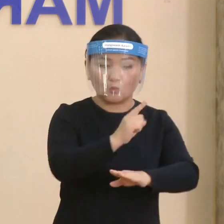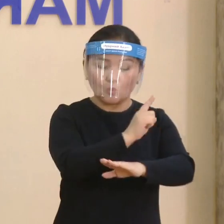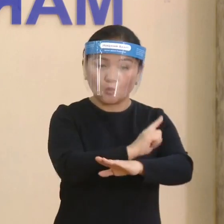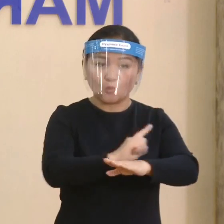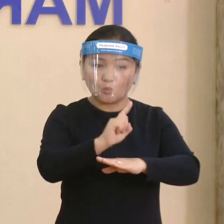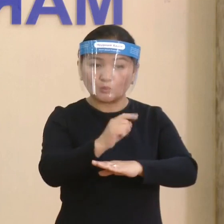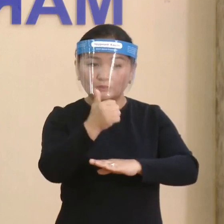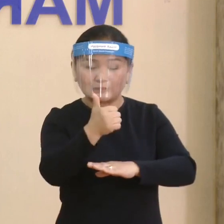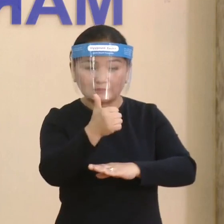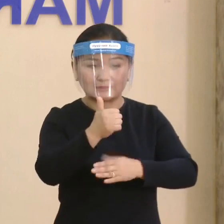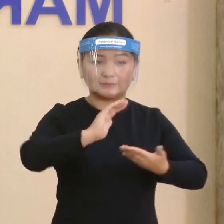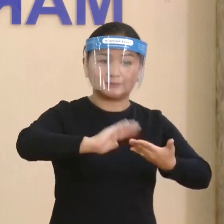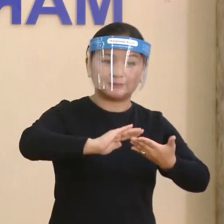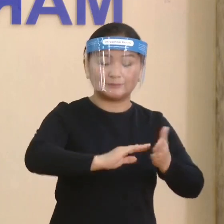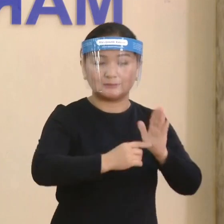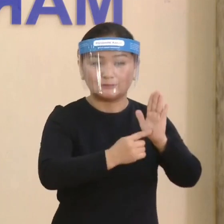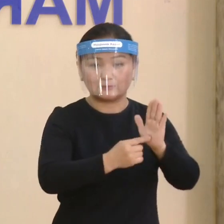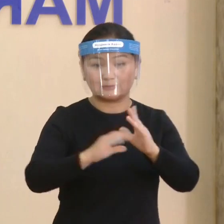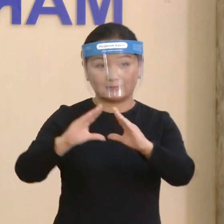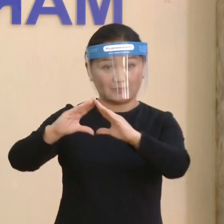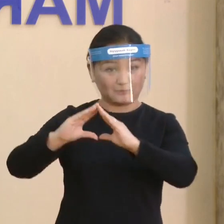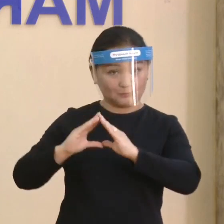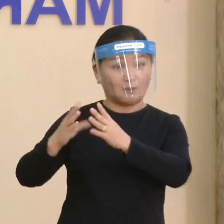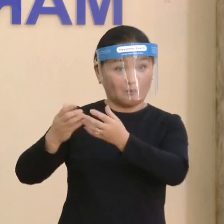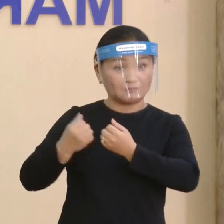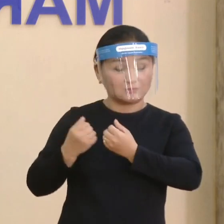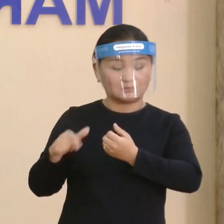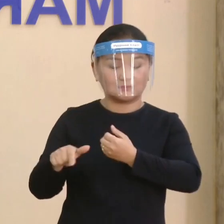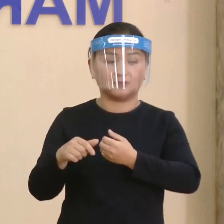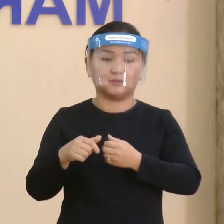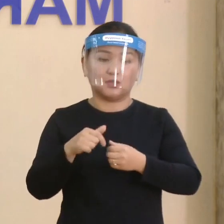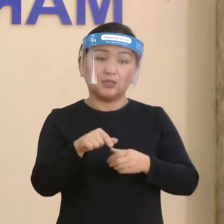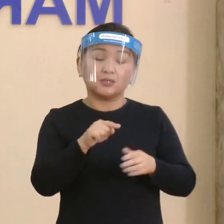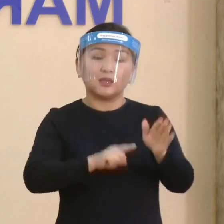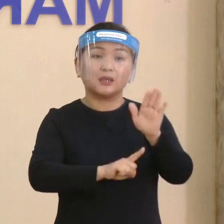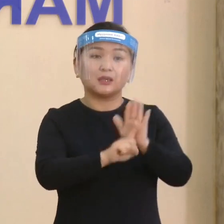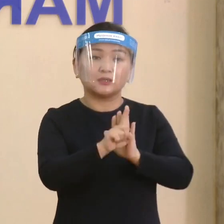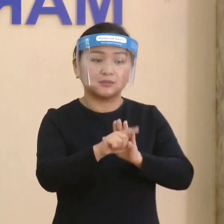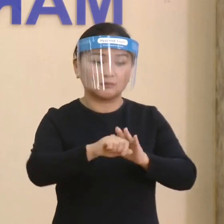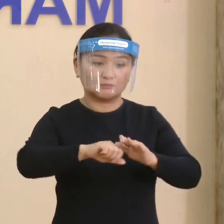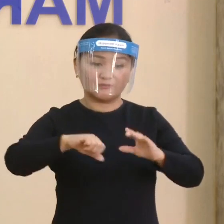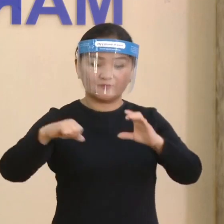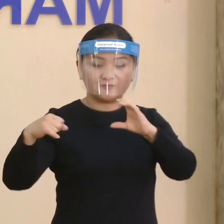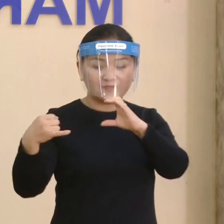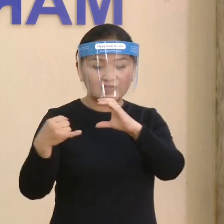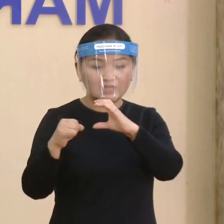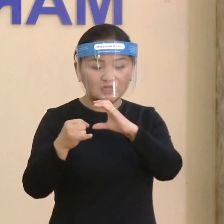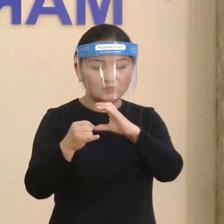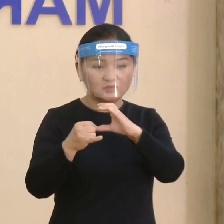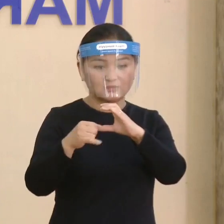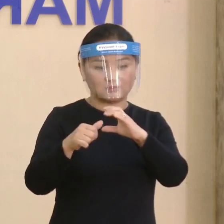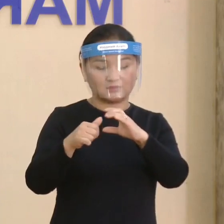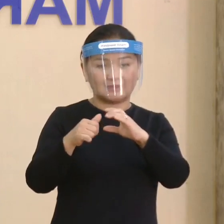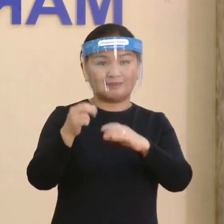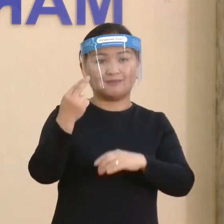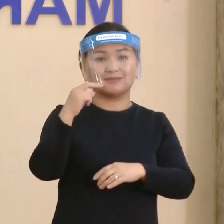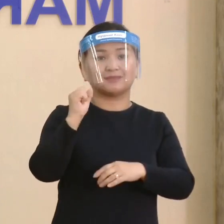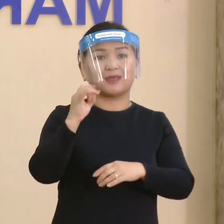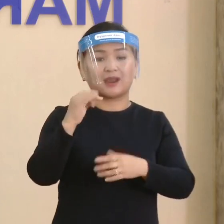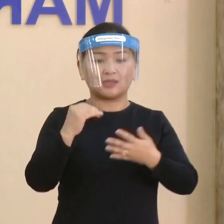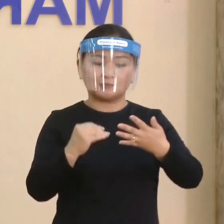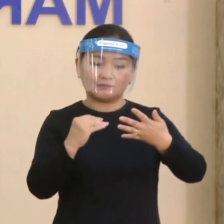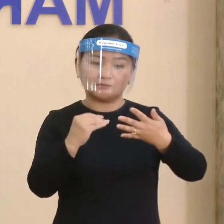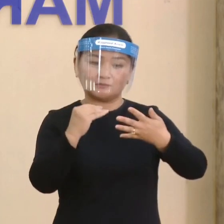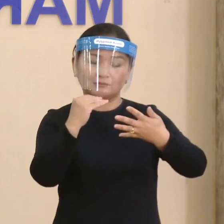дүнгийн хурдан гаргаж одоо танилцуулах үүрэг даалгавар өгсөн байгаа. За үүгээр бол эхлээд энэ вирусийн одоо геномын бүтцийг судлах манай улсад